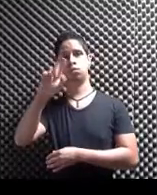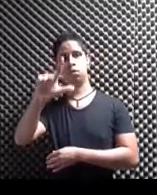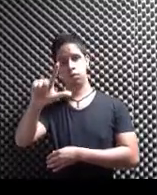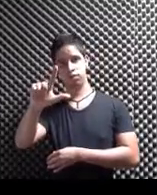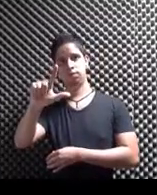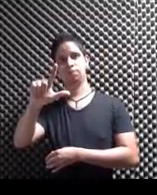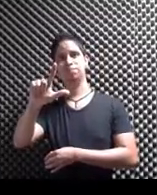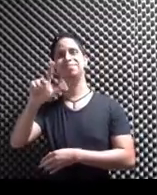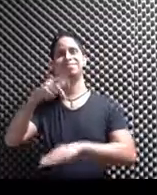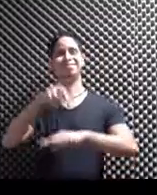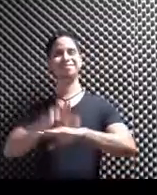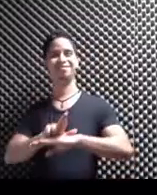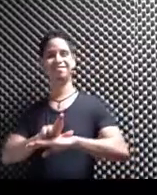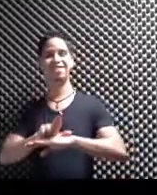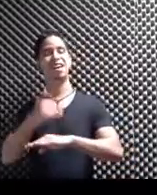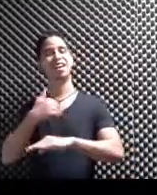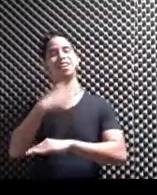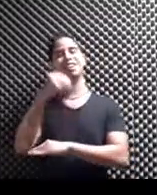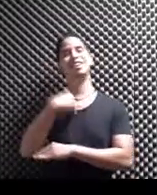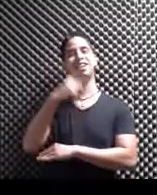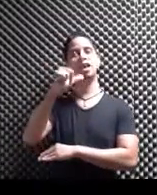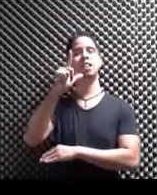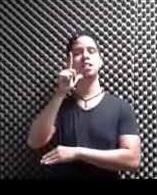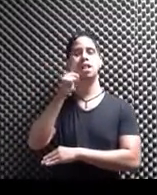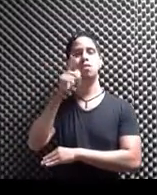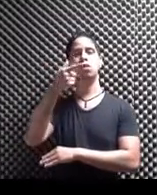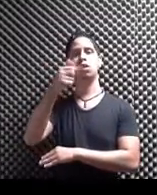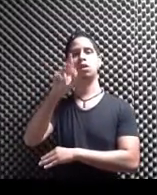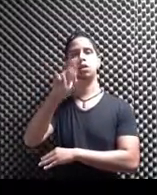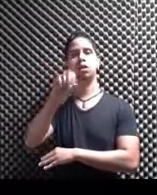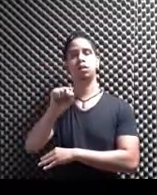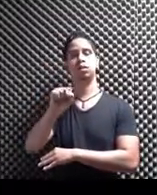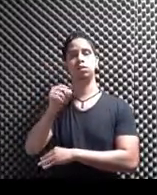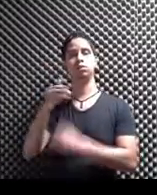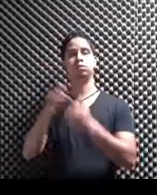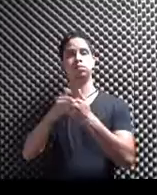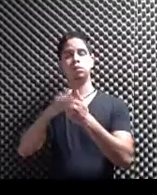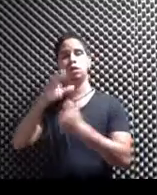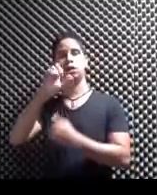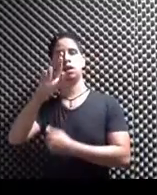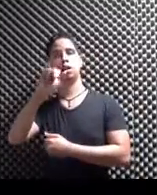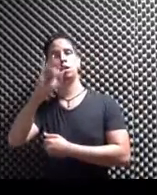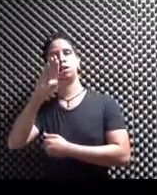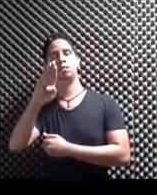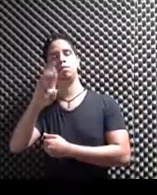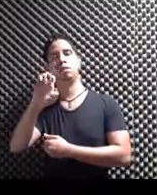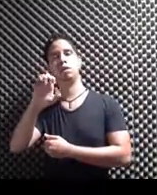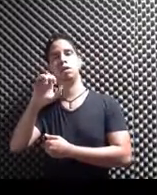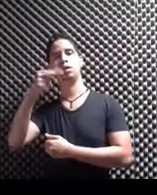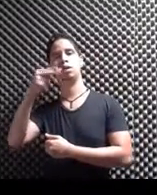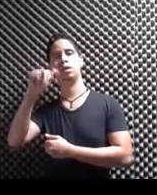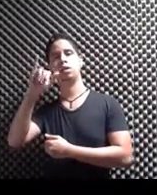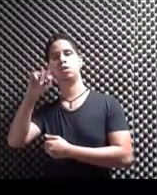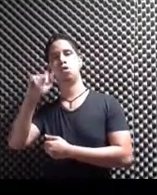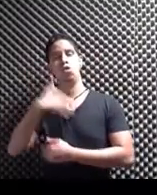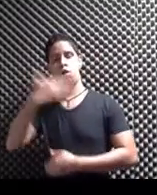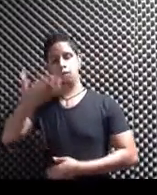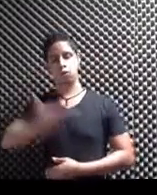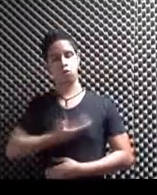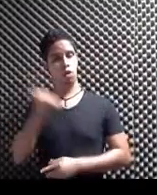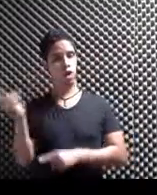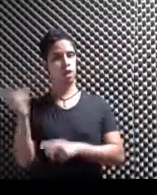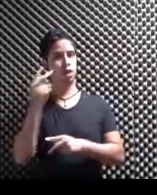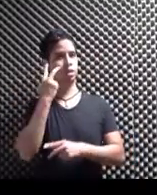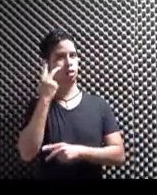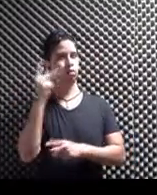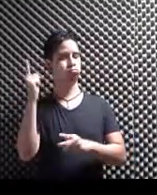Ajá, muy bien, llegamos. Y Lemon Grass en el Hotel Caribe Hilton, lo invitó a su cocina para el próximo 4